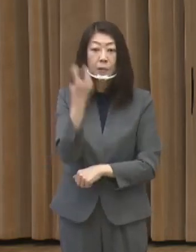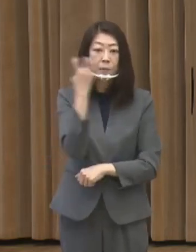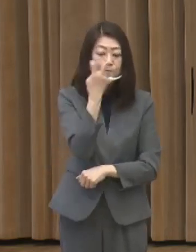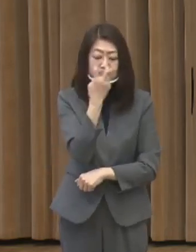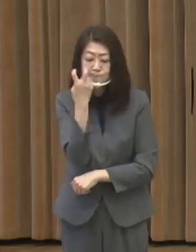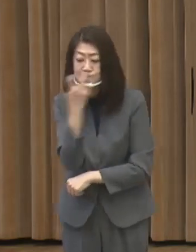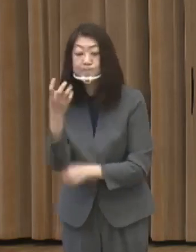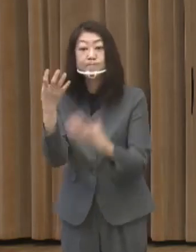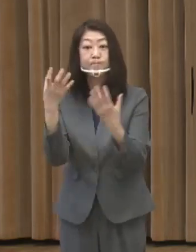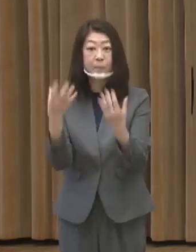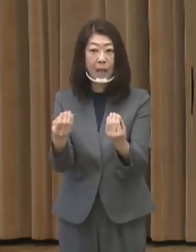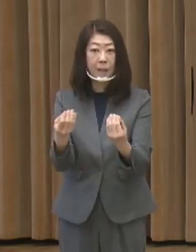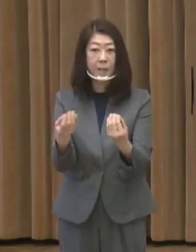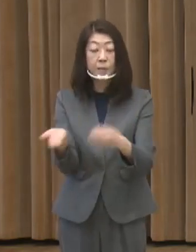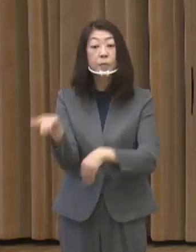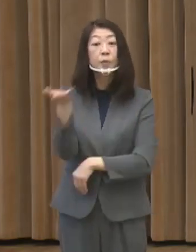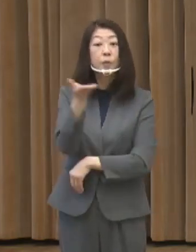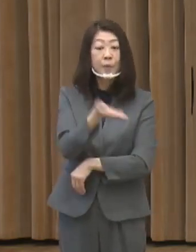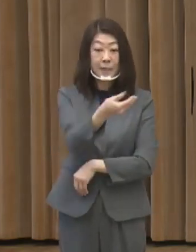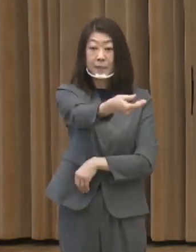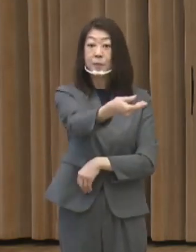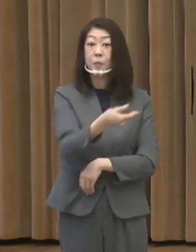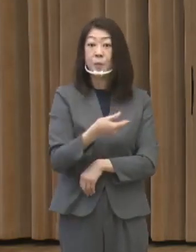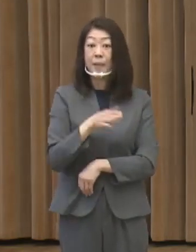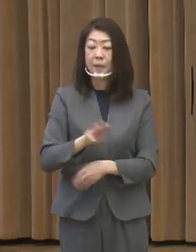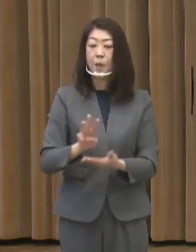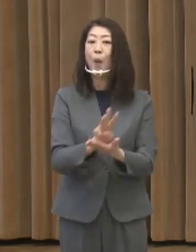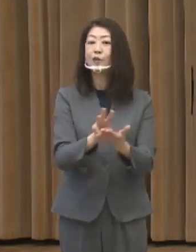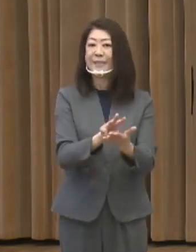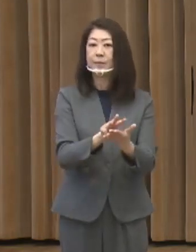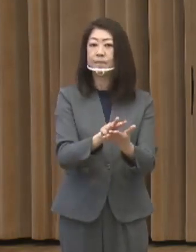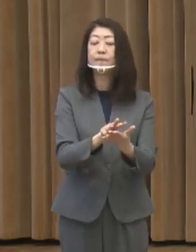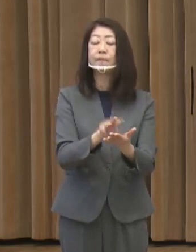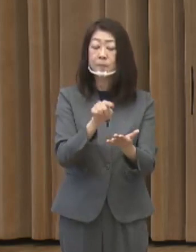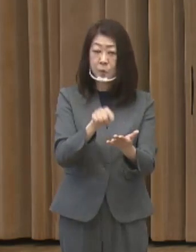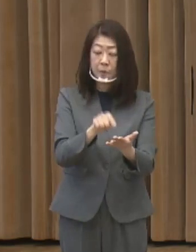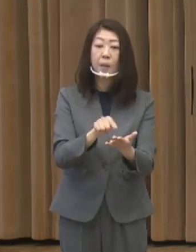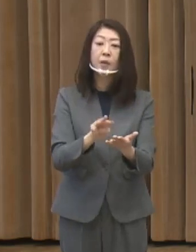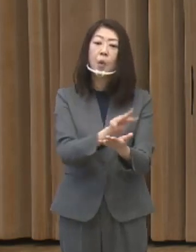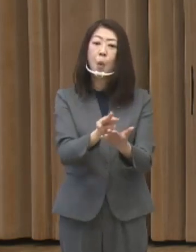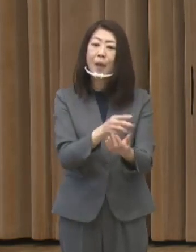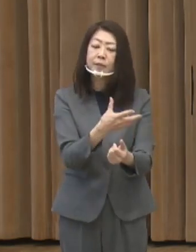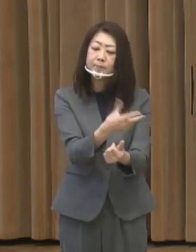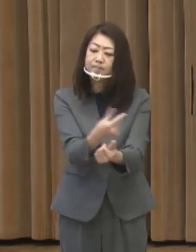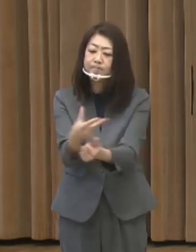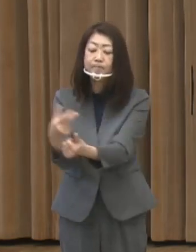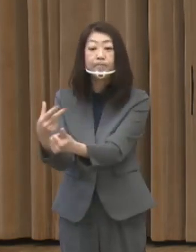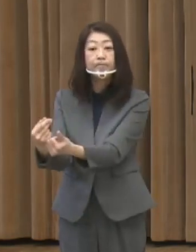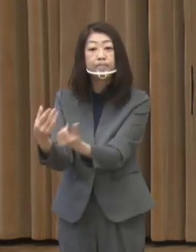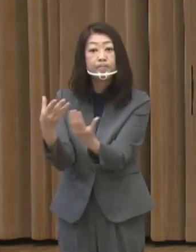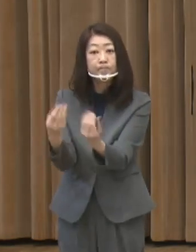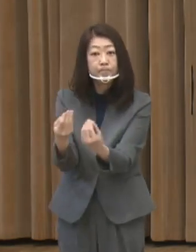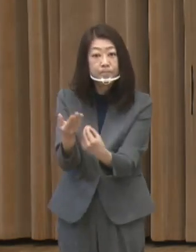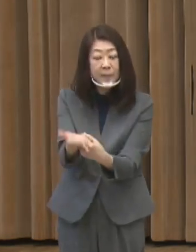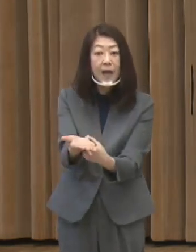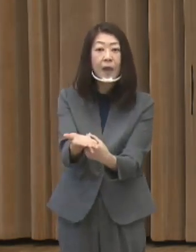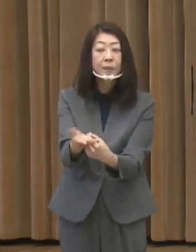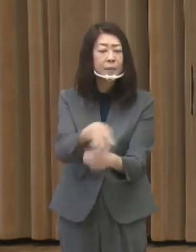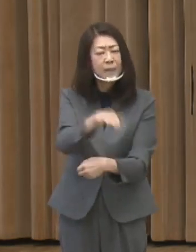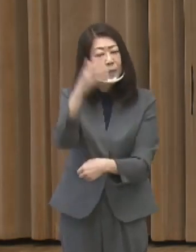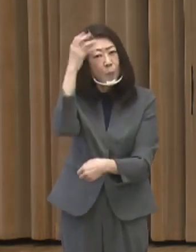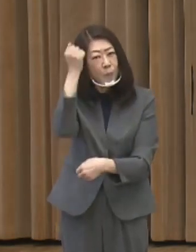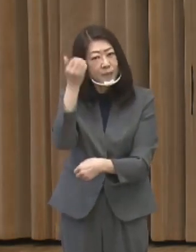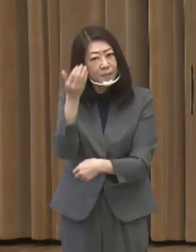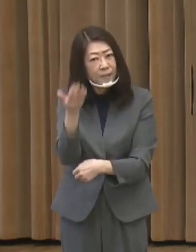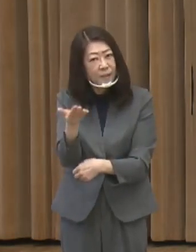たしました。その上でご質問のワクチンでありますけれども、このワクチン接種はご記憶の方あるかもしれませんが、